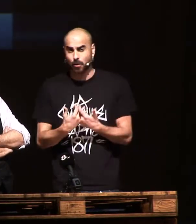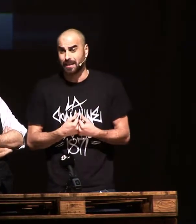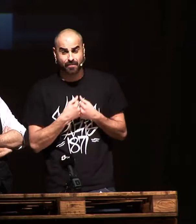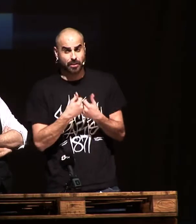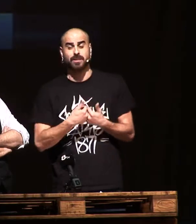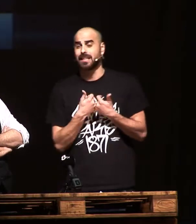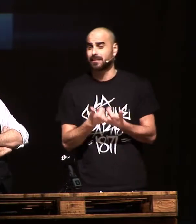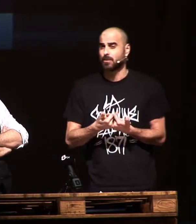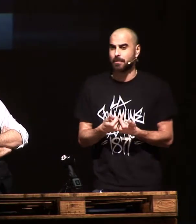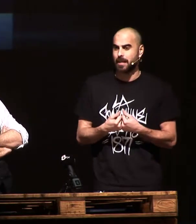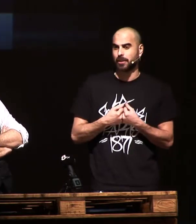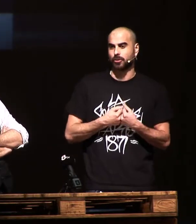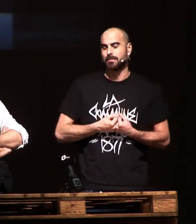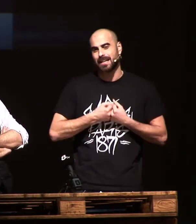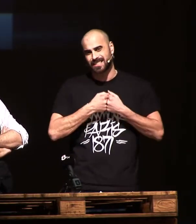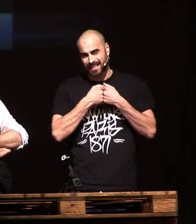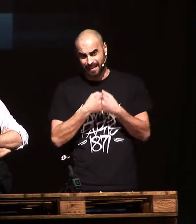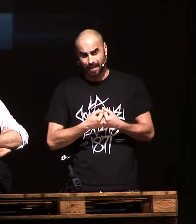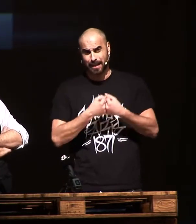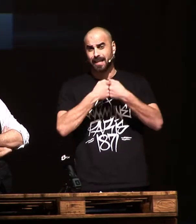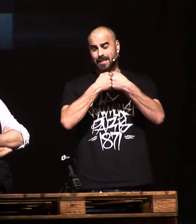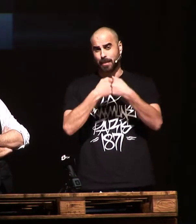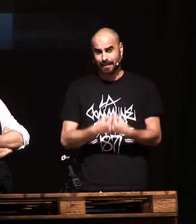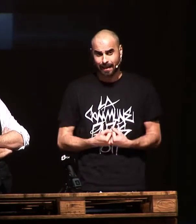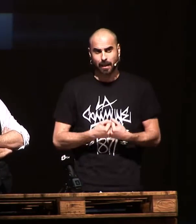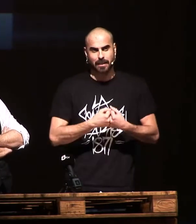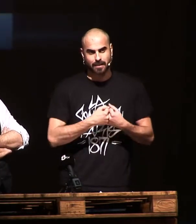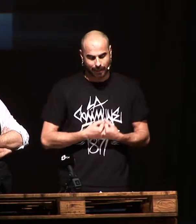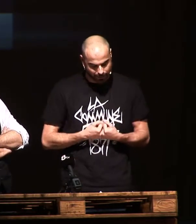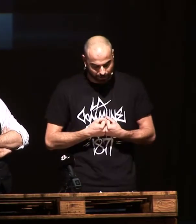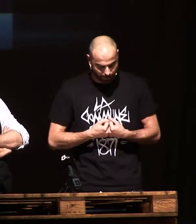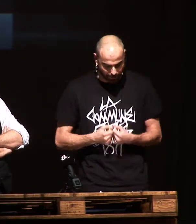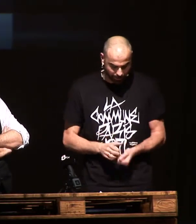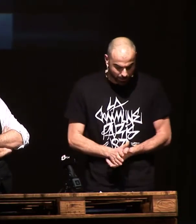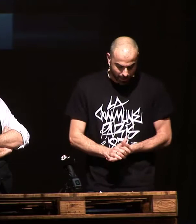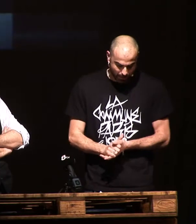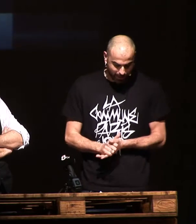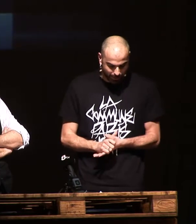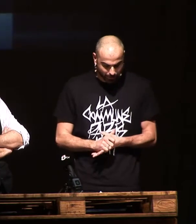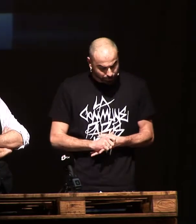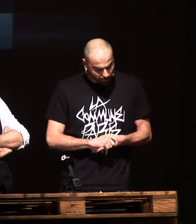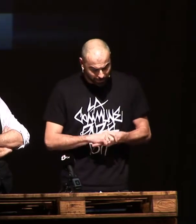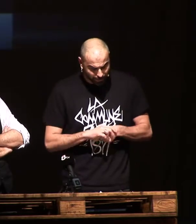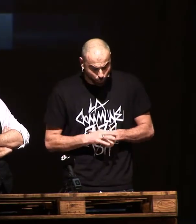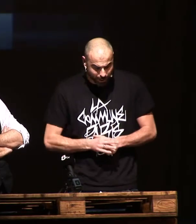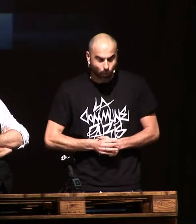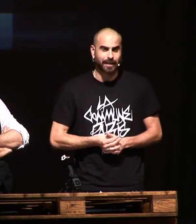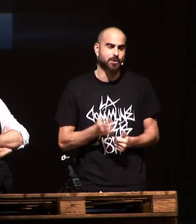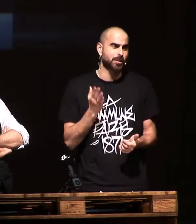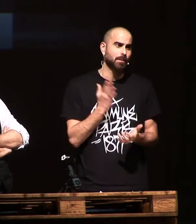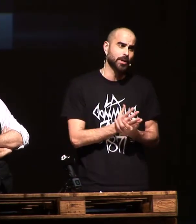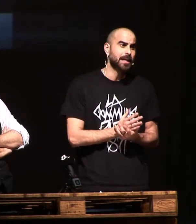la misèria, companys que fins i tot decideixen treure's la vida i per això tenim ganes decididament de plantar cara al capitalisme. Aquesta seria la primera idea. La